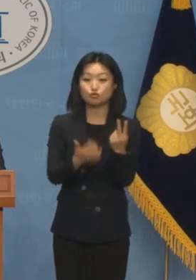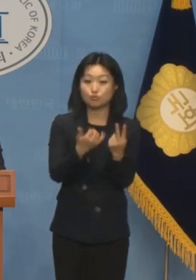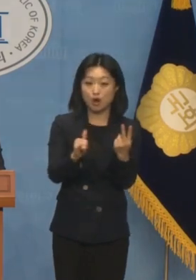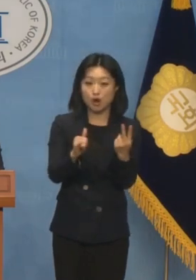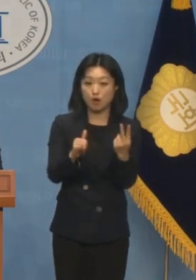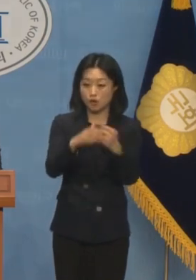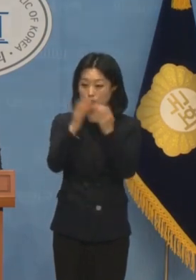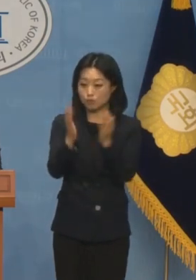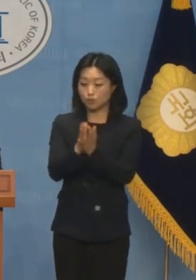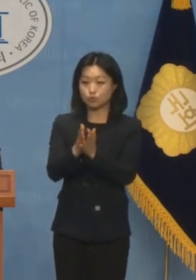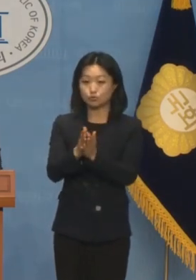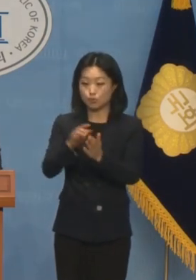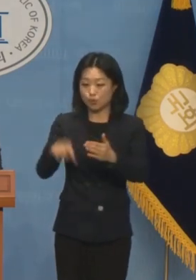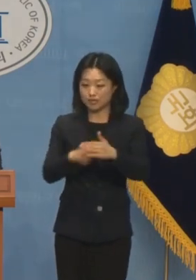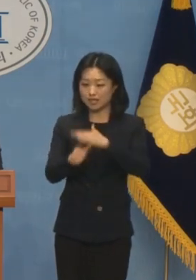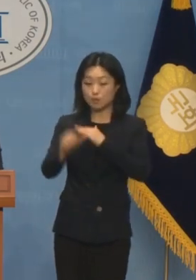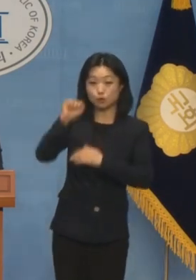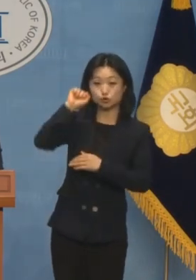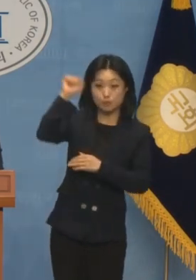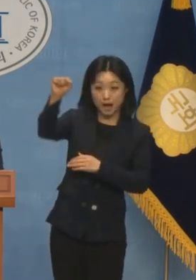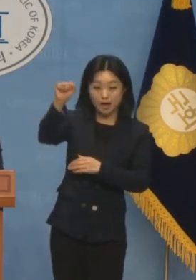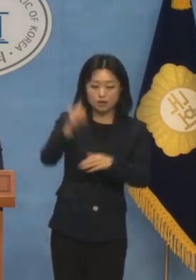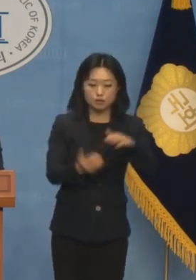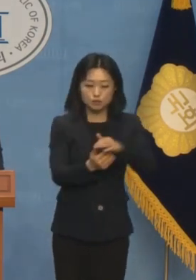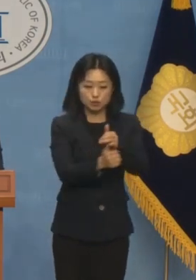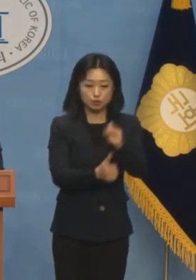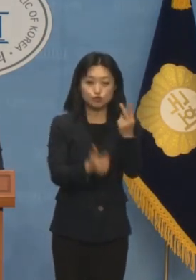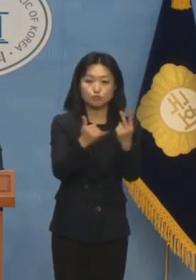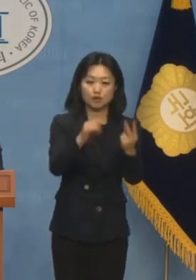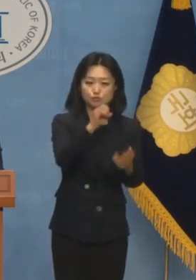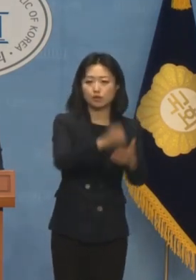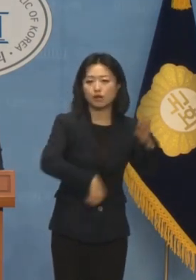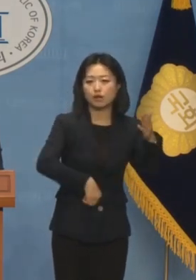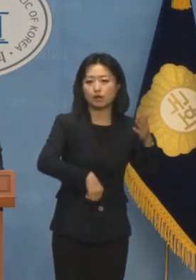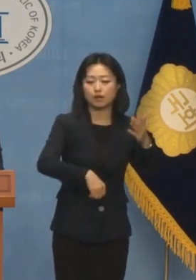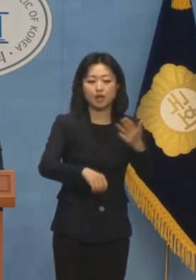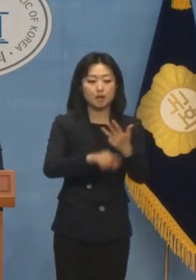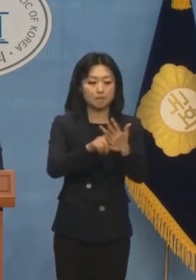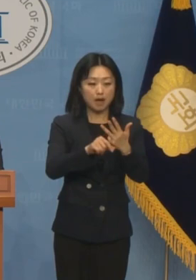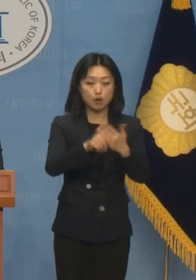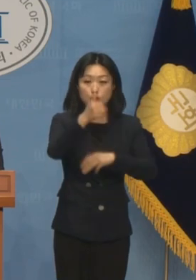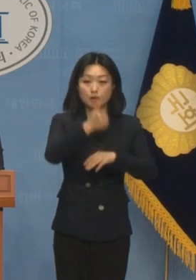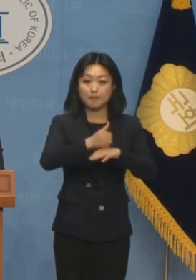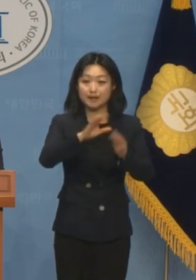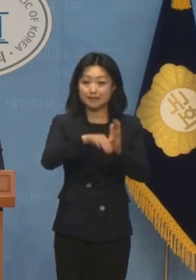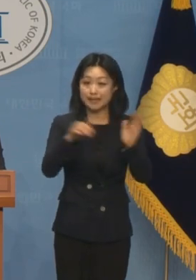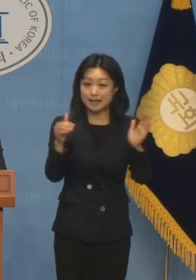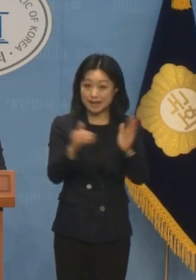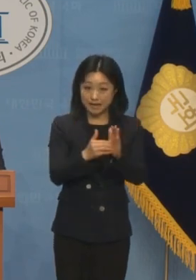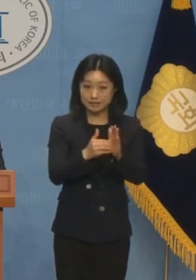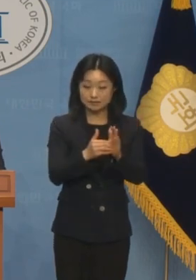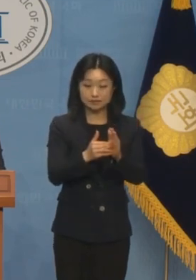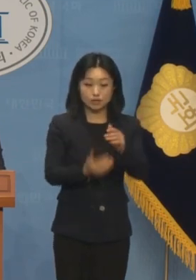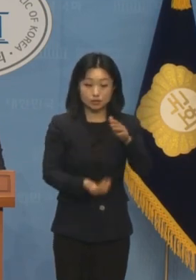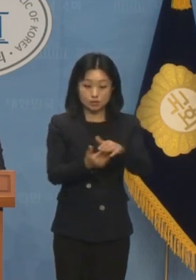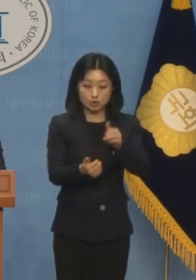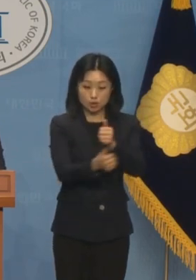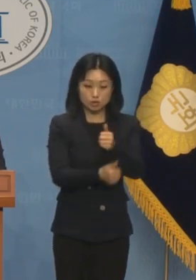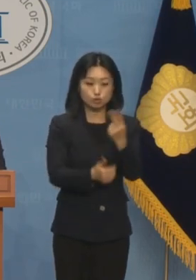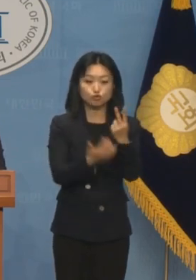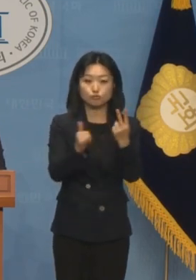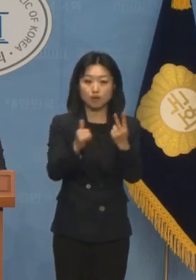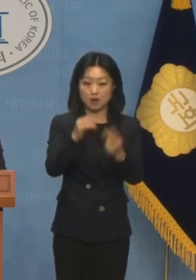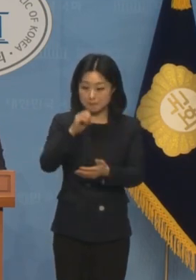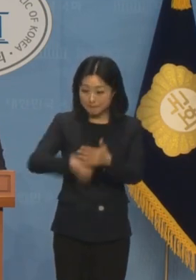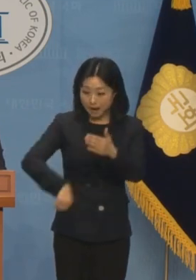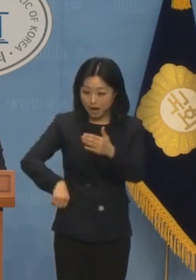향후 올 8월 말까지 최고위원직이 수행되어야 함에도 불구하고 2명의